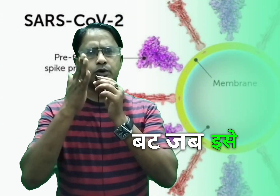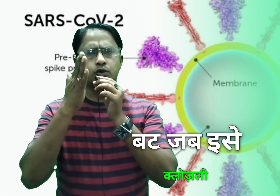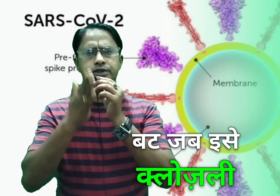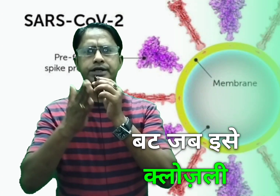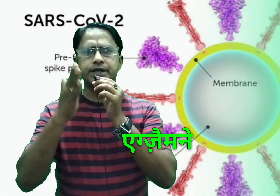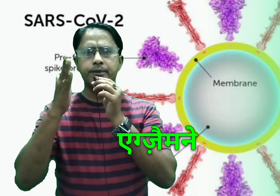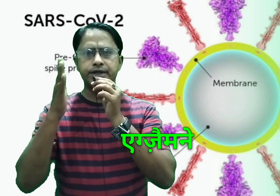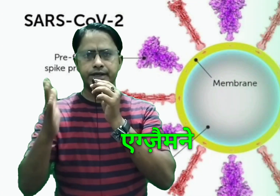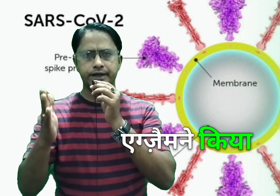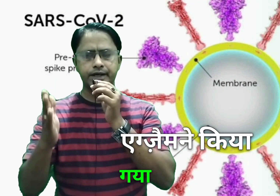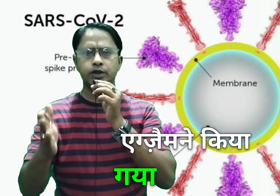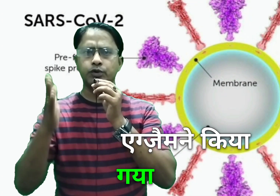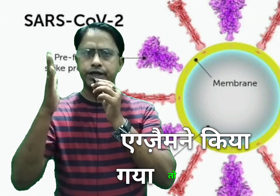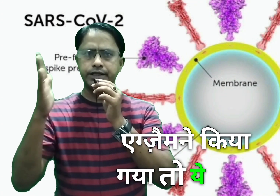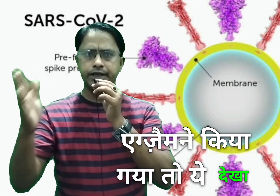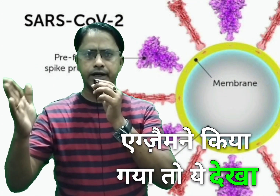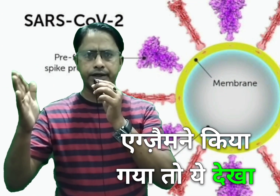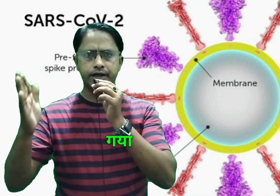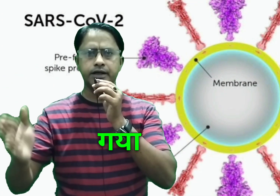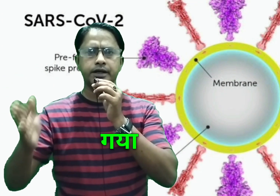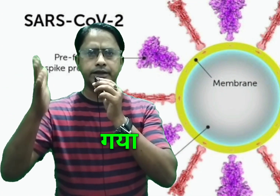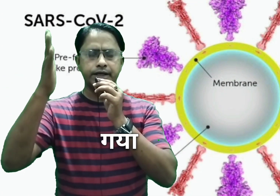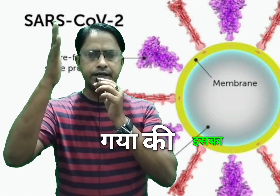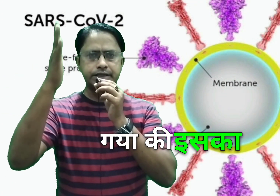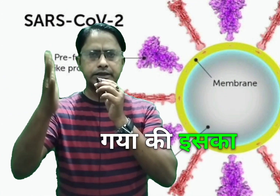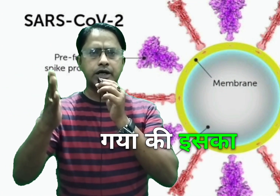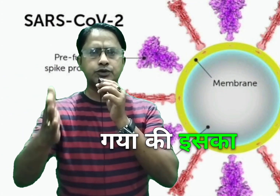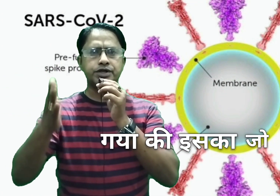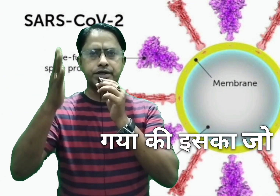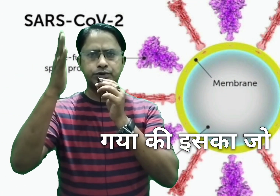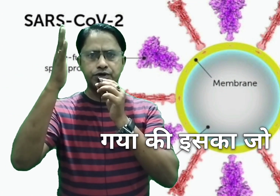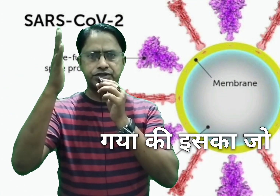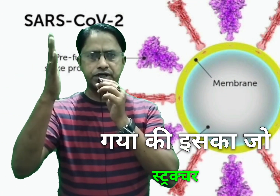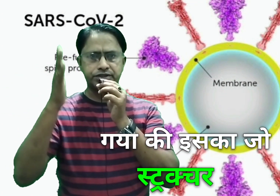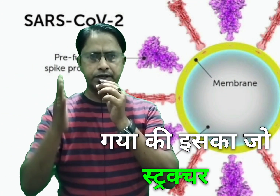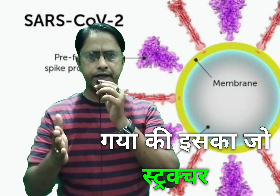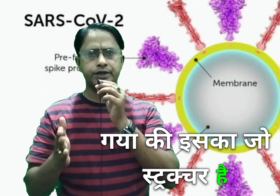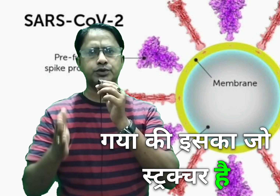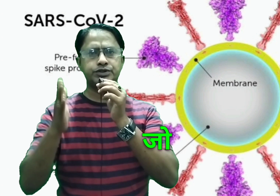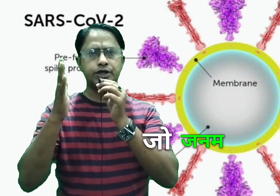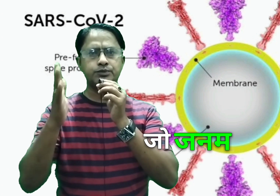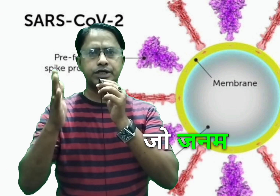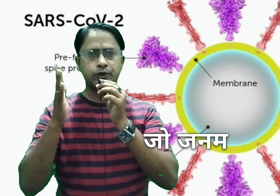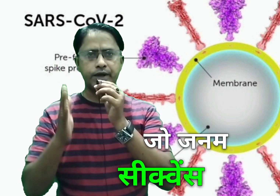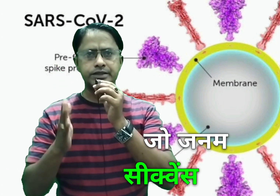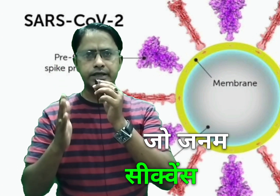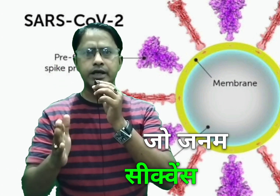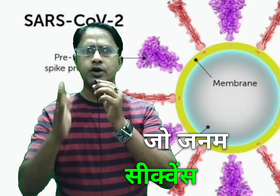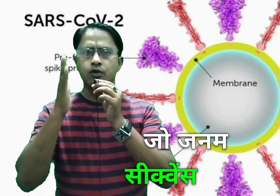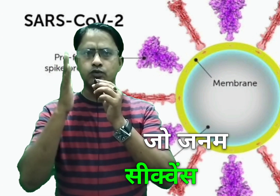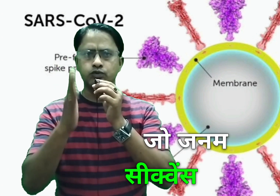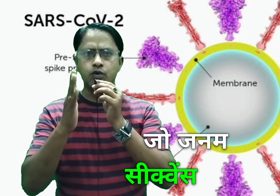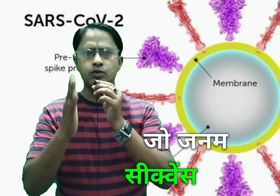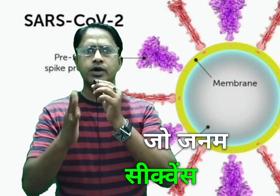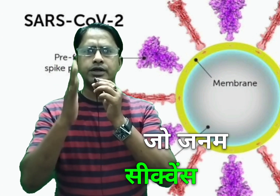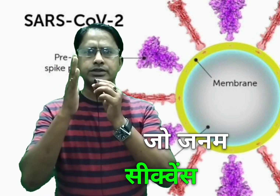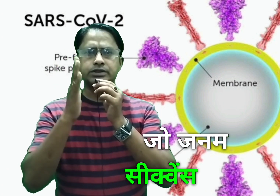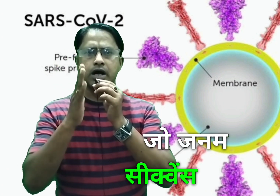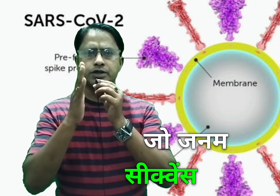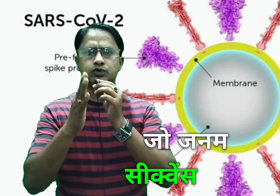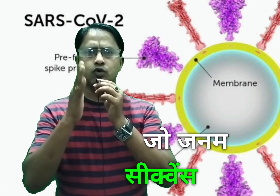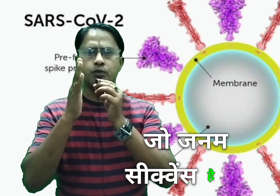बट जब इसे क्लोजली एग्जामिन किया गया तो ये देखा गया कि इसका जो स्ट्रक्चर है, जो जेनोम सीक्वेंस है,